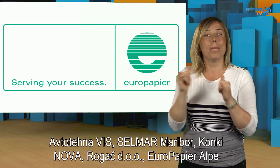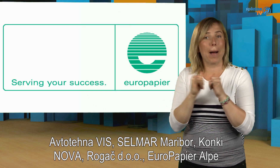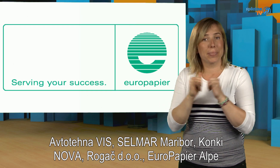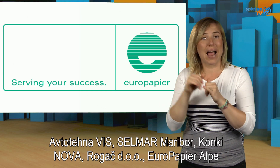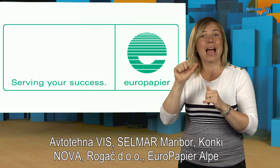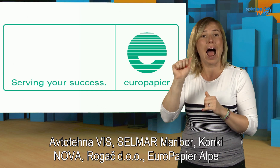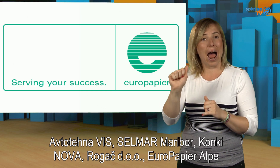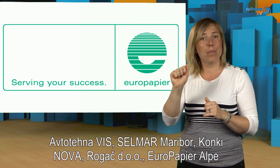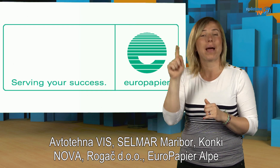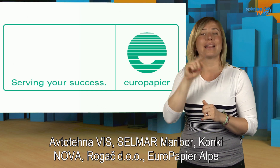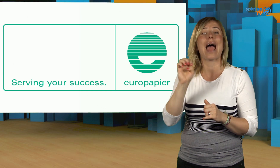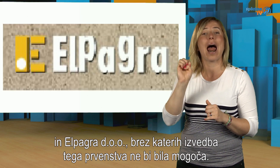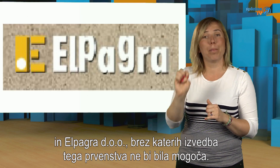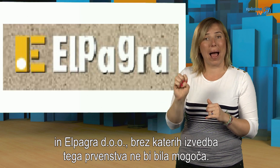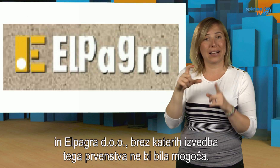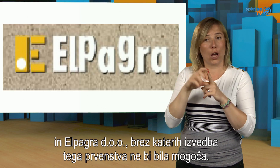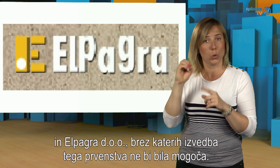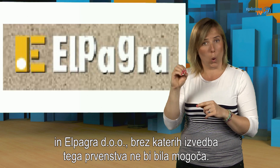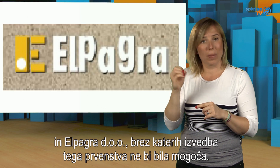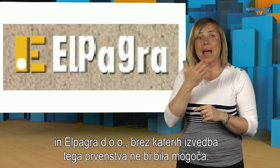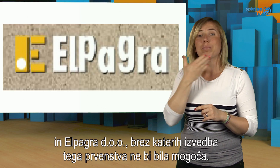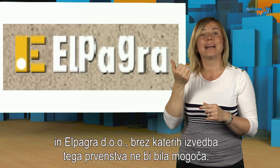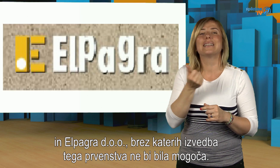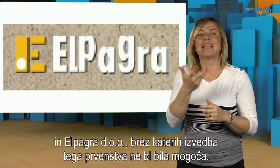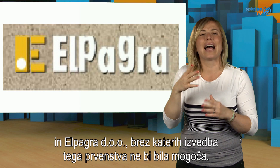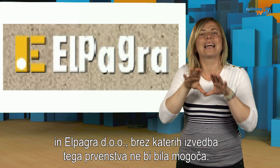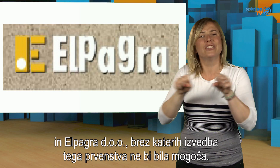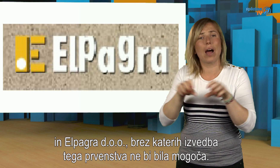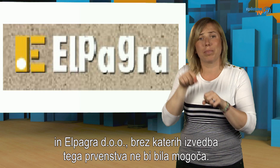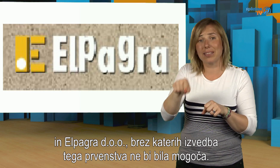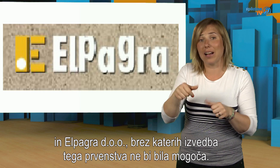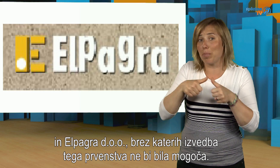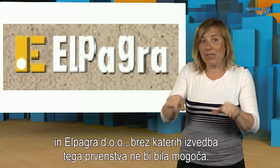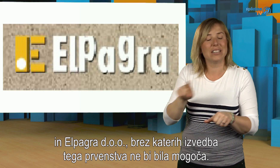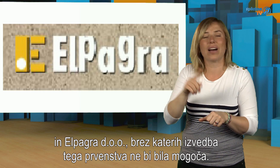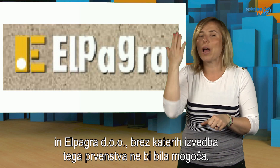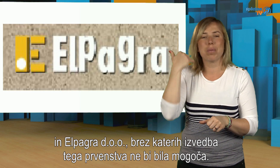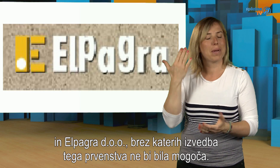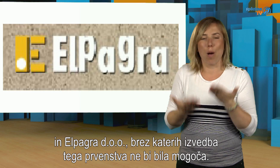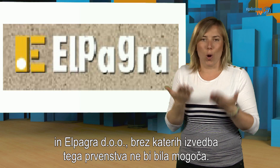Alpe in Elpagra d.o.o., brez katerih izvedba tega prvenstva ne bi bila mogoča.